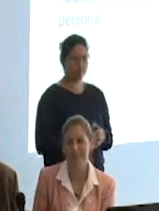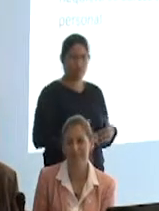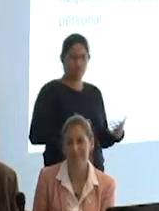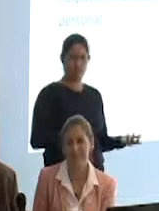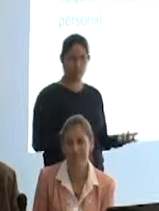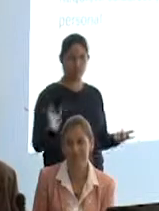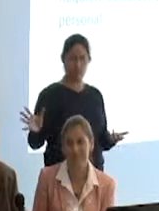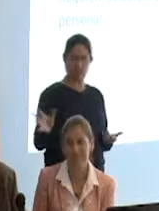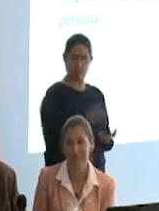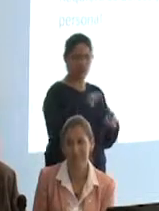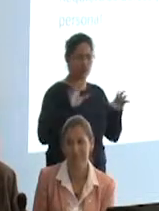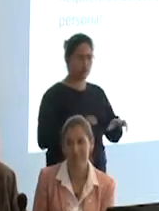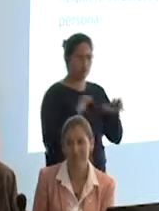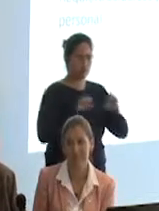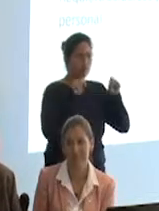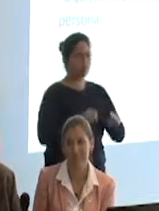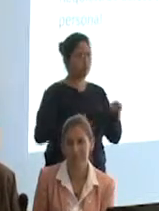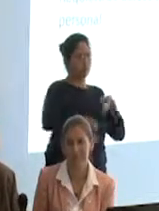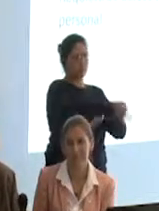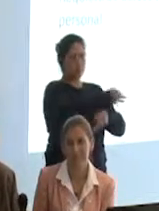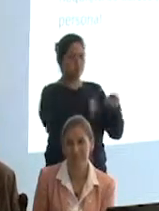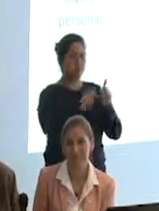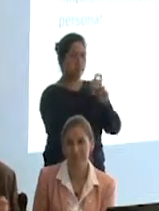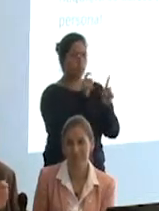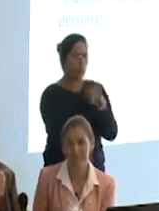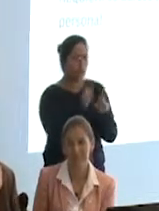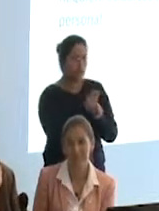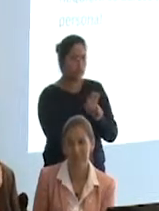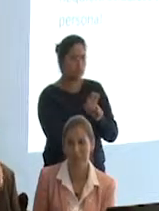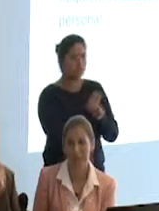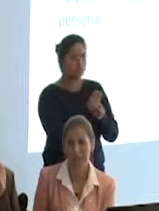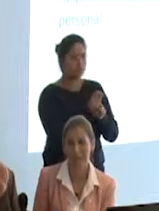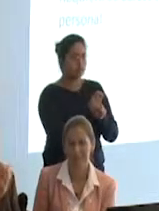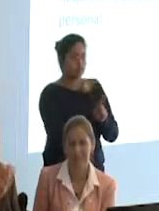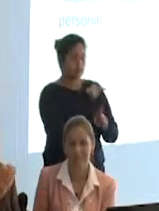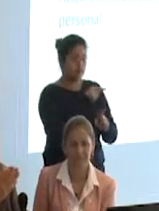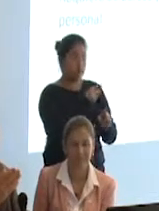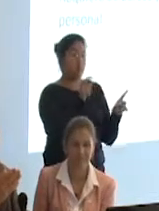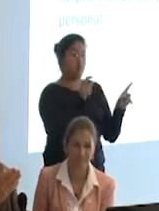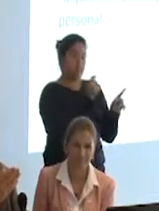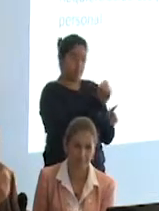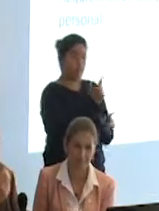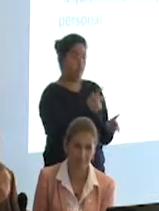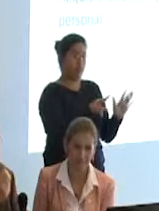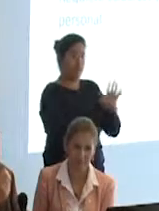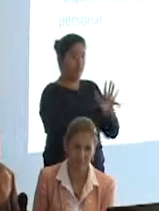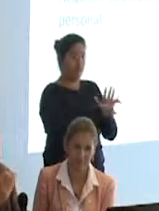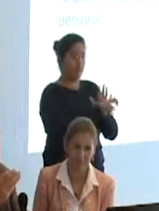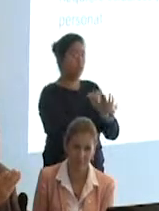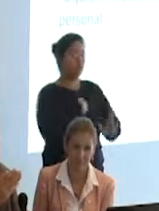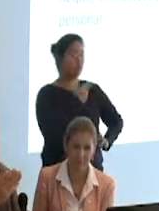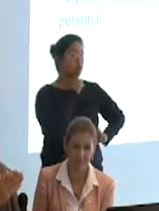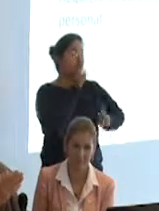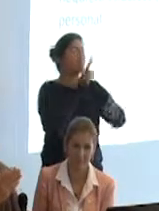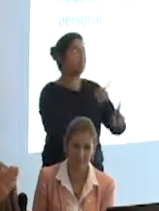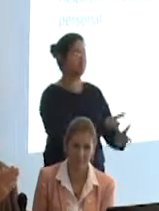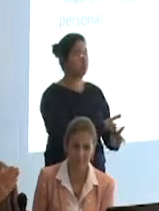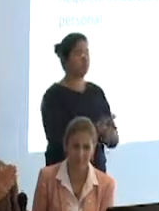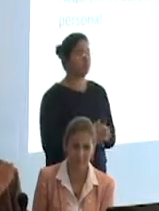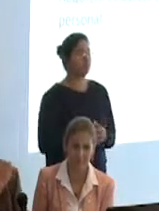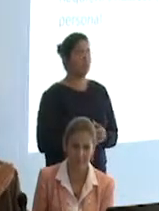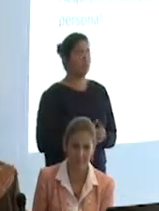toda actividad puede ser formulada en palabras? Y me ponen esta pregunta teórica, a la cual respondo,